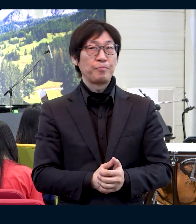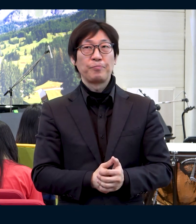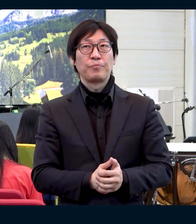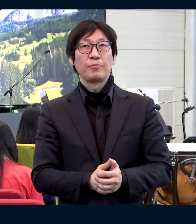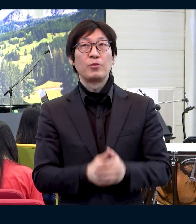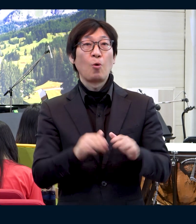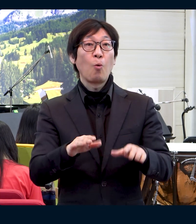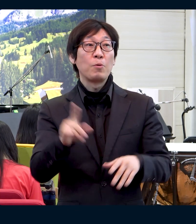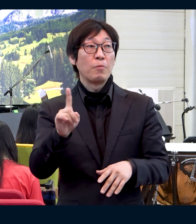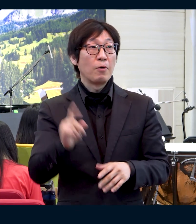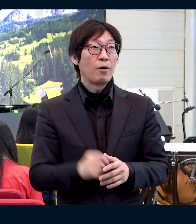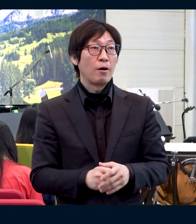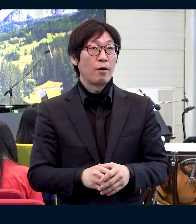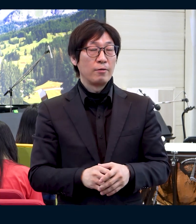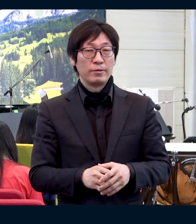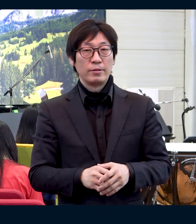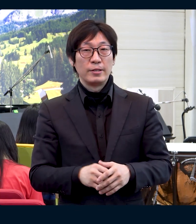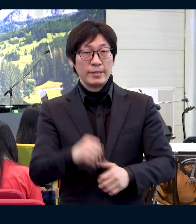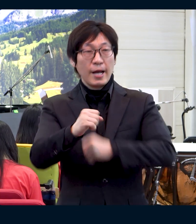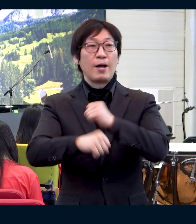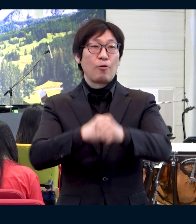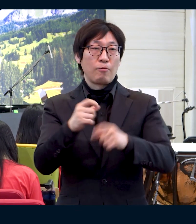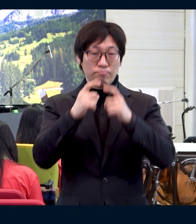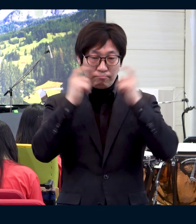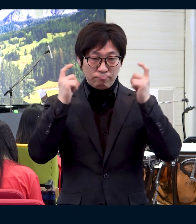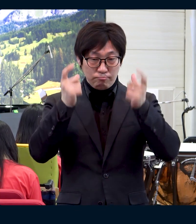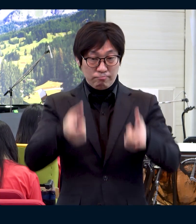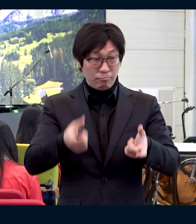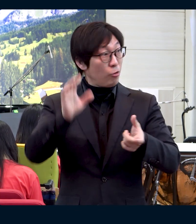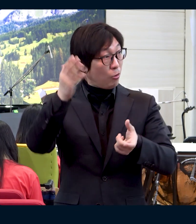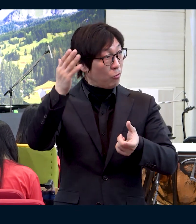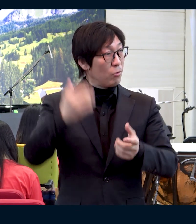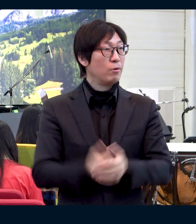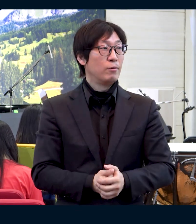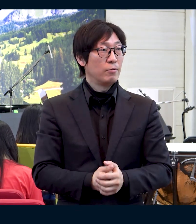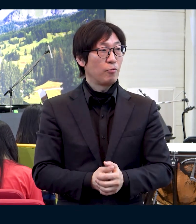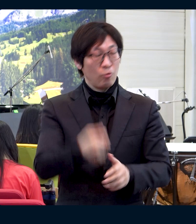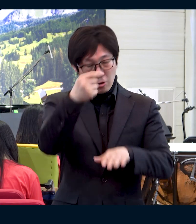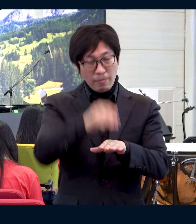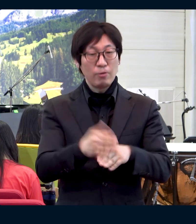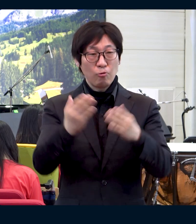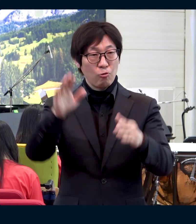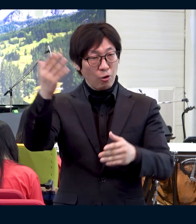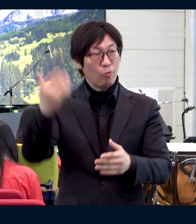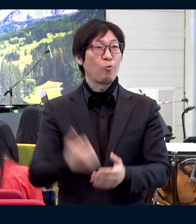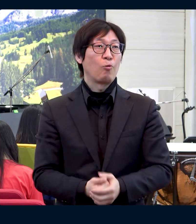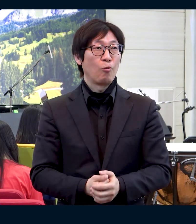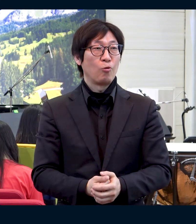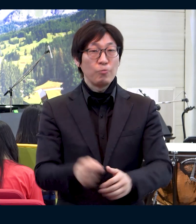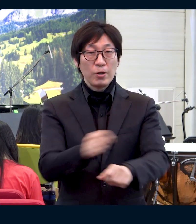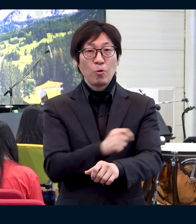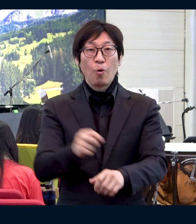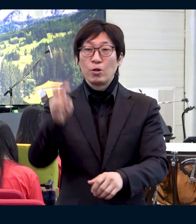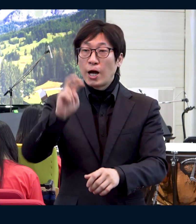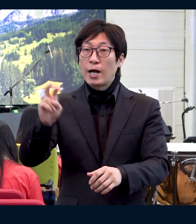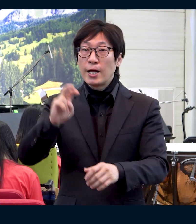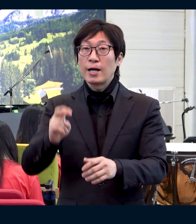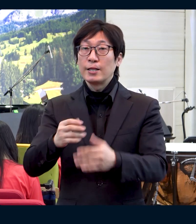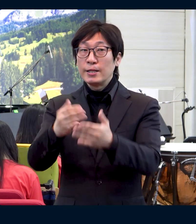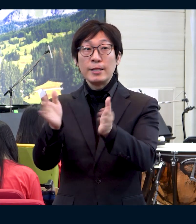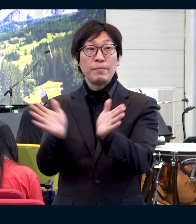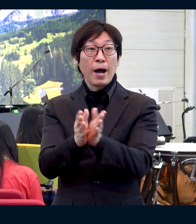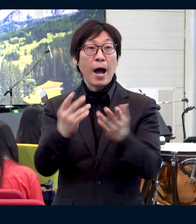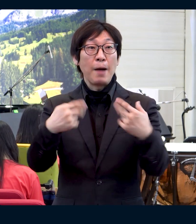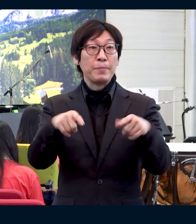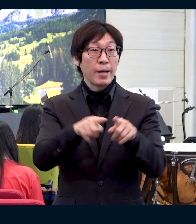그러나 오늘은 자율적이긴 하지만 마스크를 벗고 예배를 드리고 있습니다. 특별히 오늘 찬양팀과 함께 또 우리